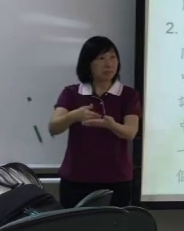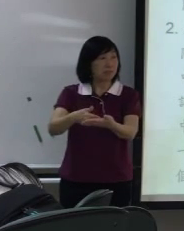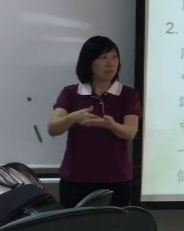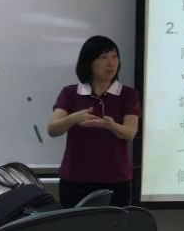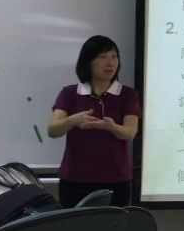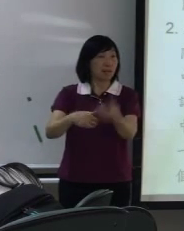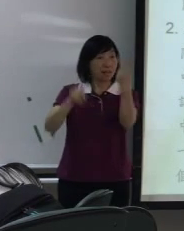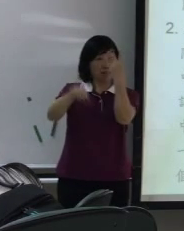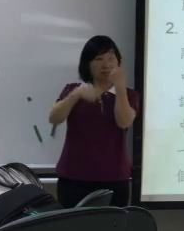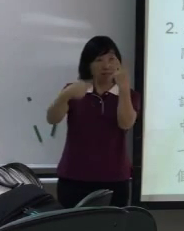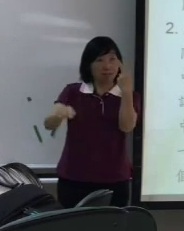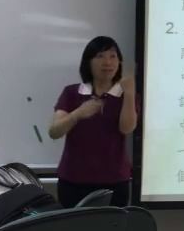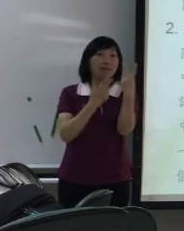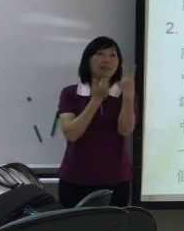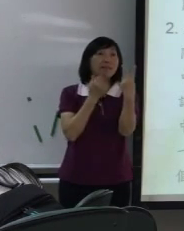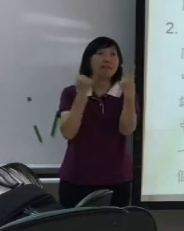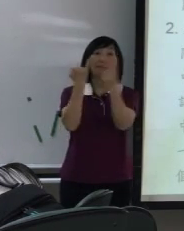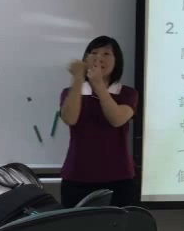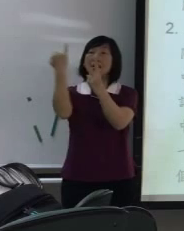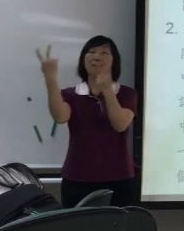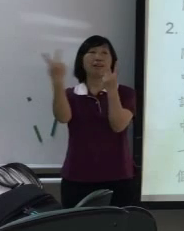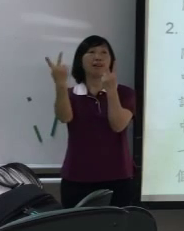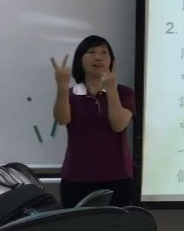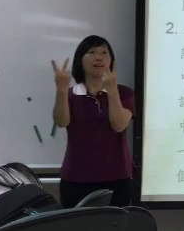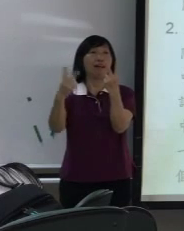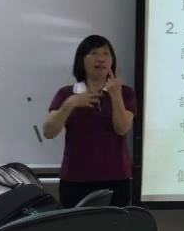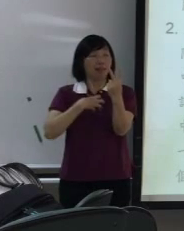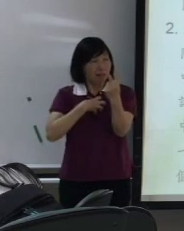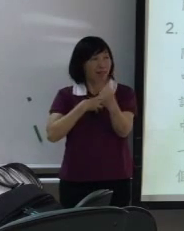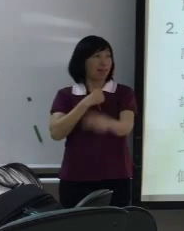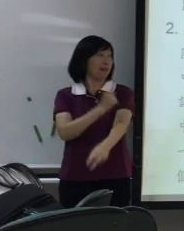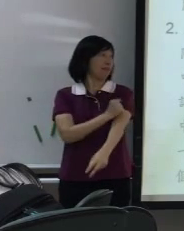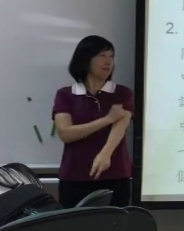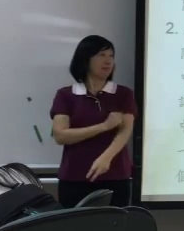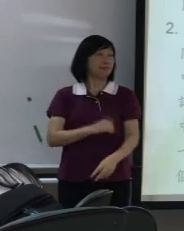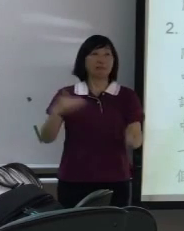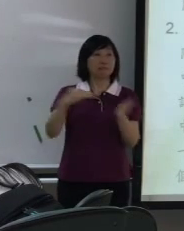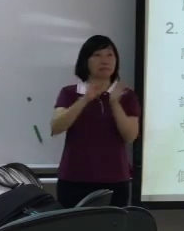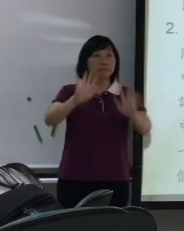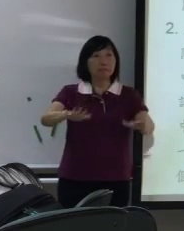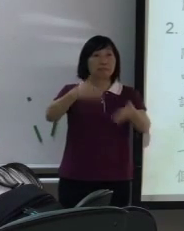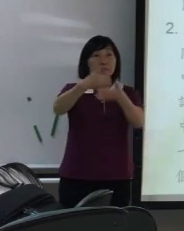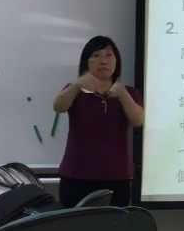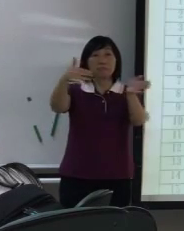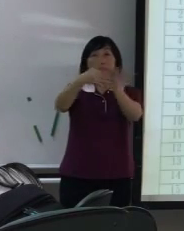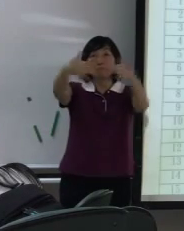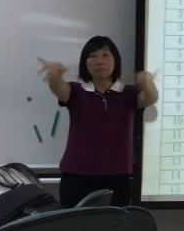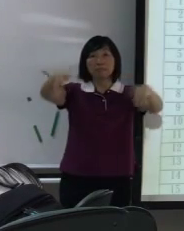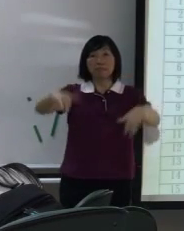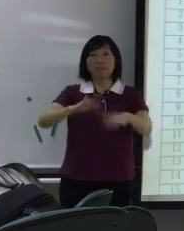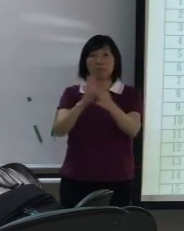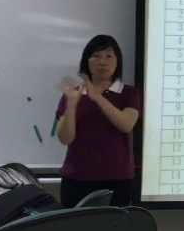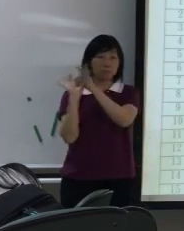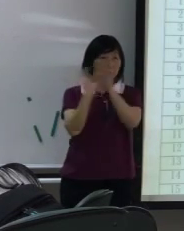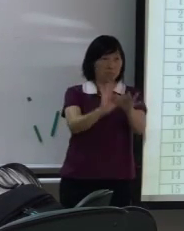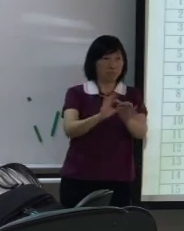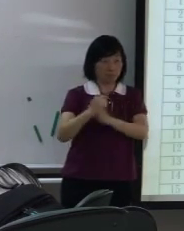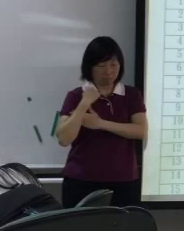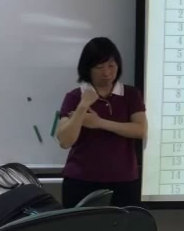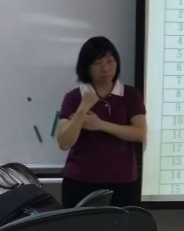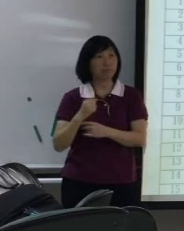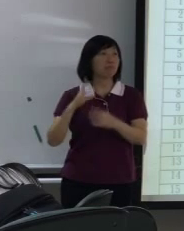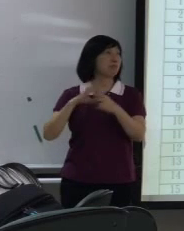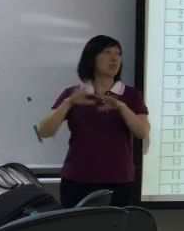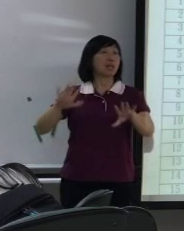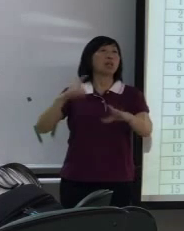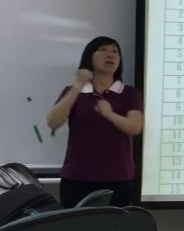两位赖老师啊，特别辛苦哦，到现在还在画。今天因为